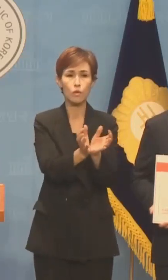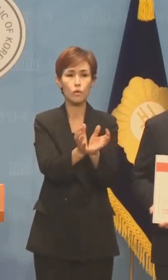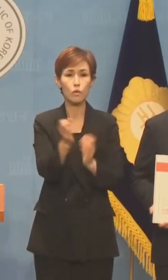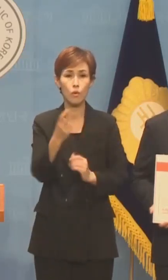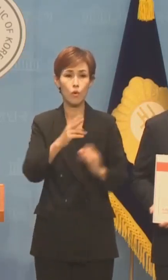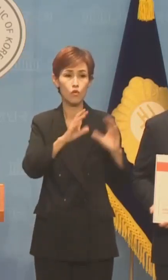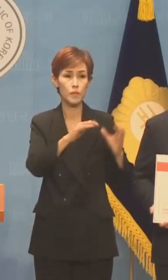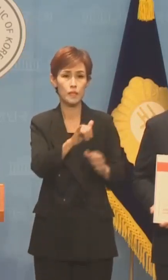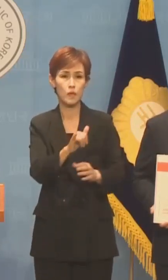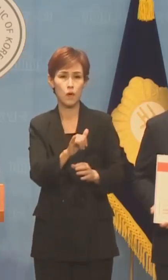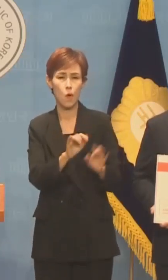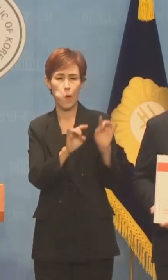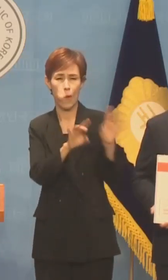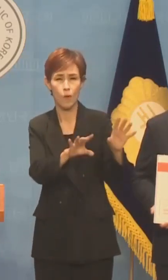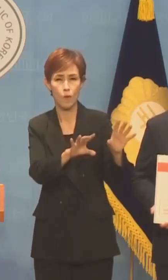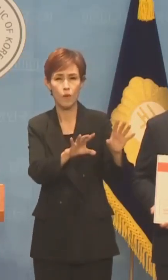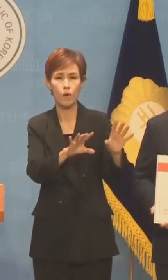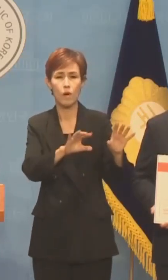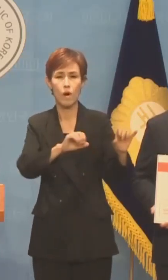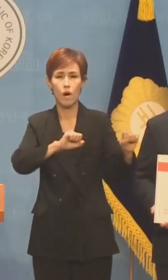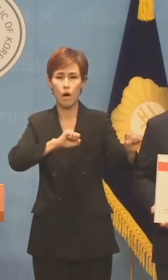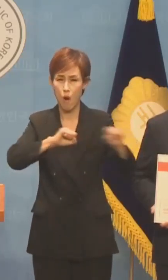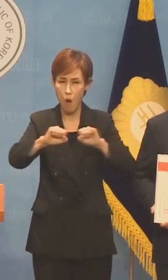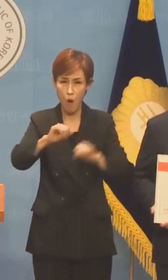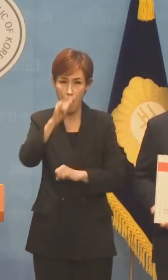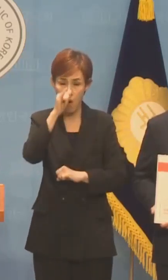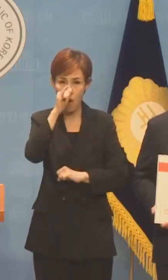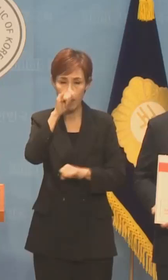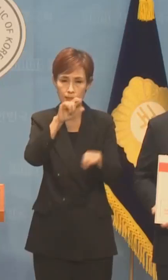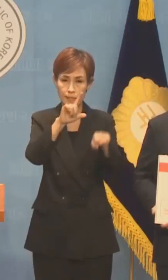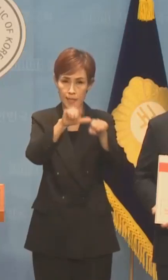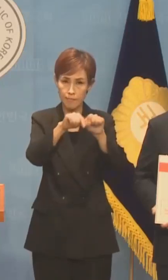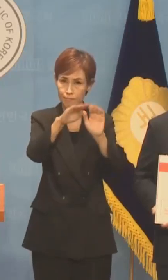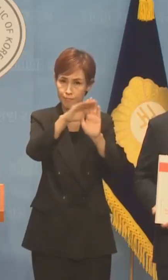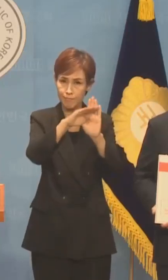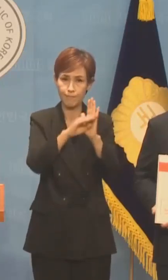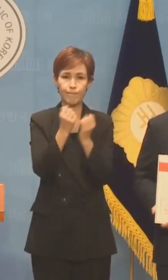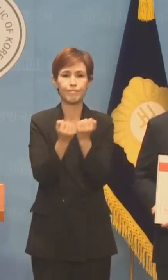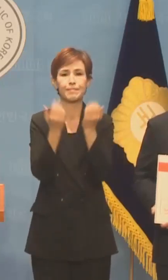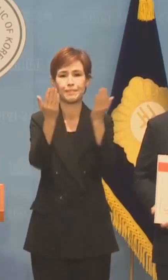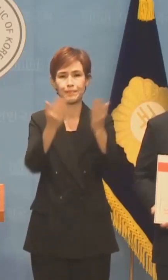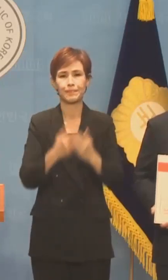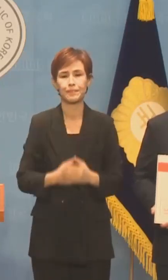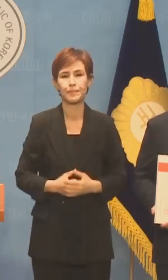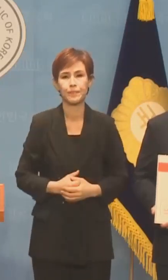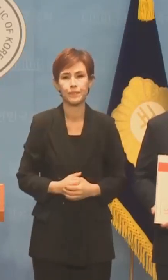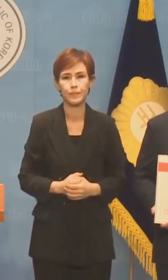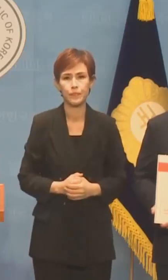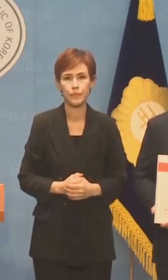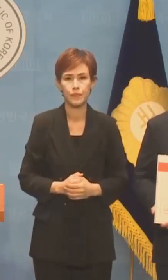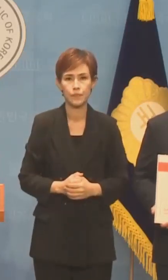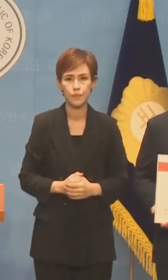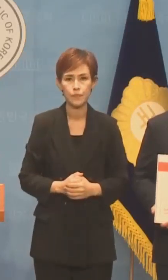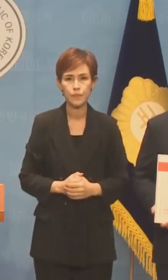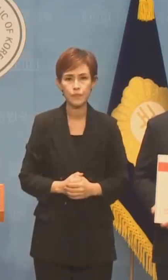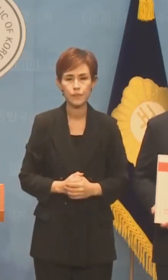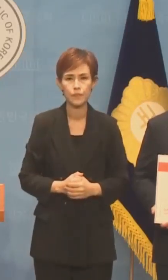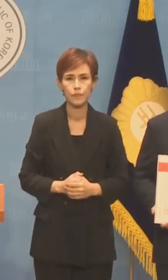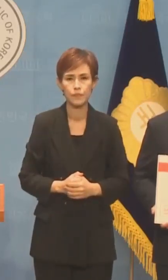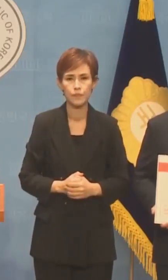어떻게 속이고 농락했는지 시간대별로 설명을 드리도록 하겠습니다.